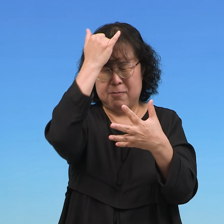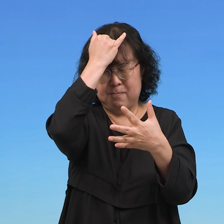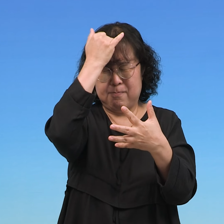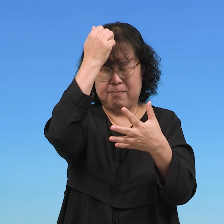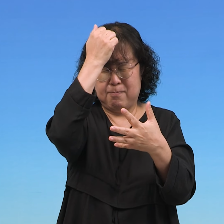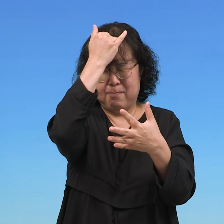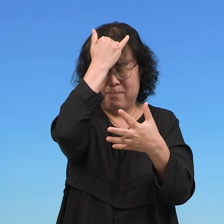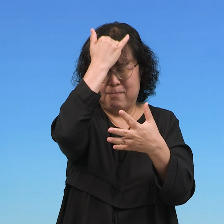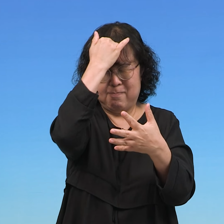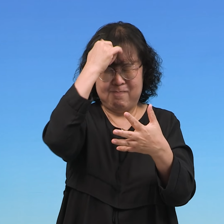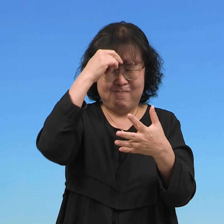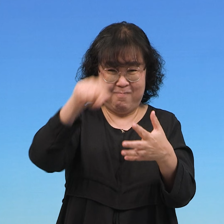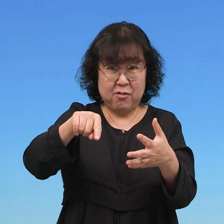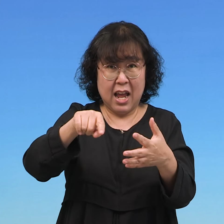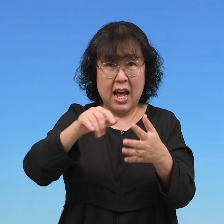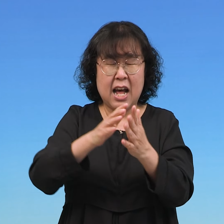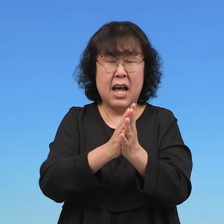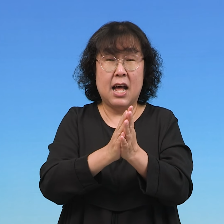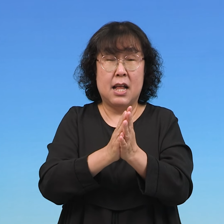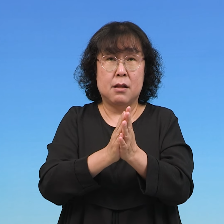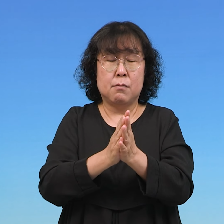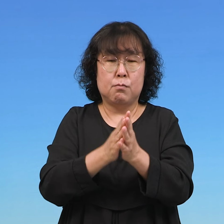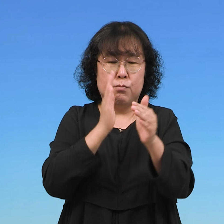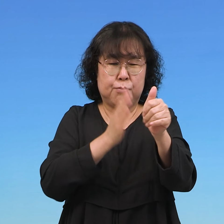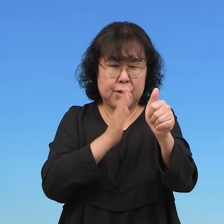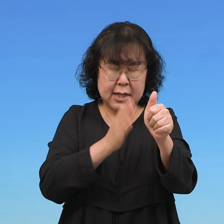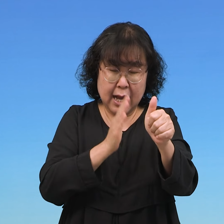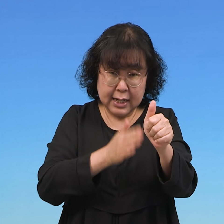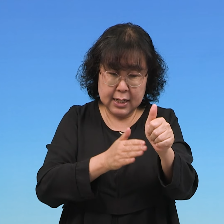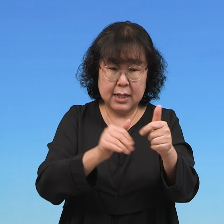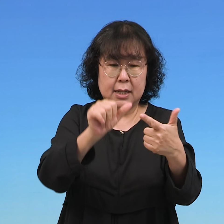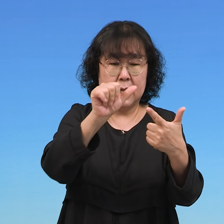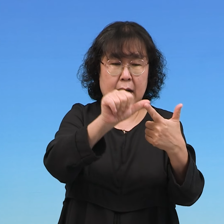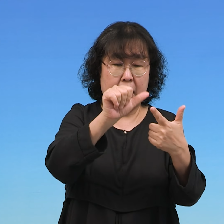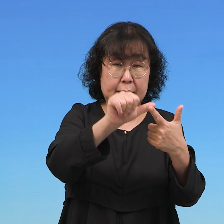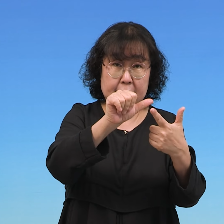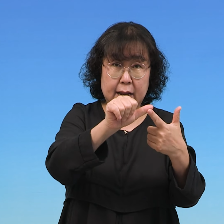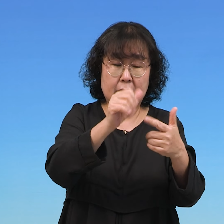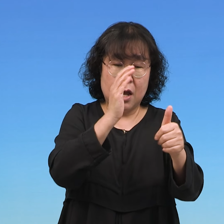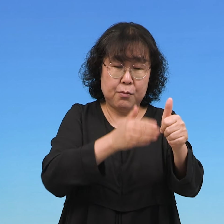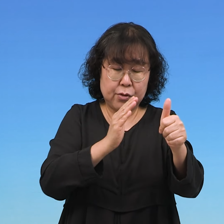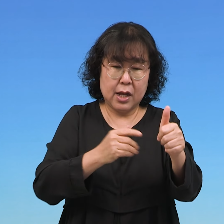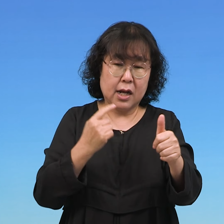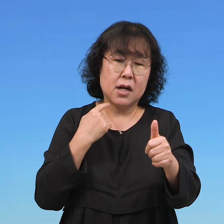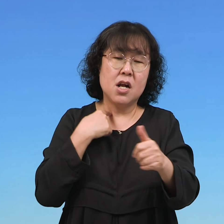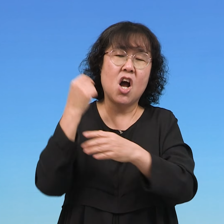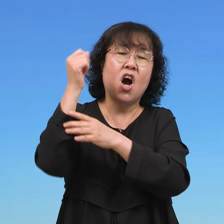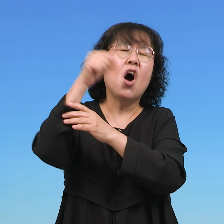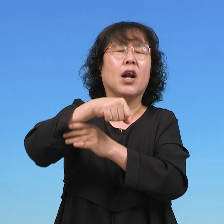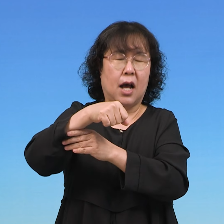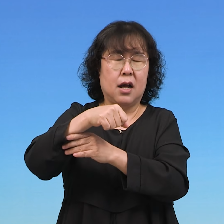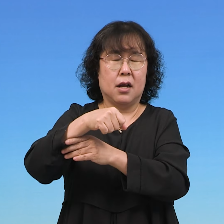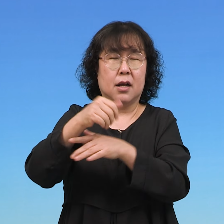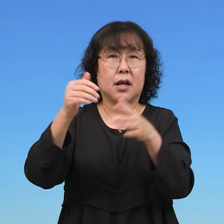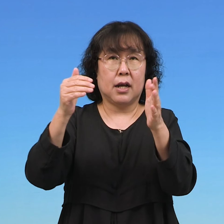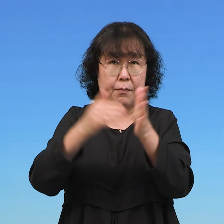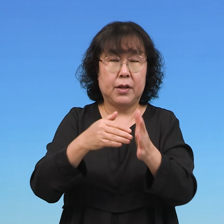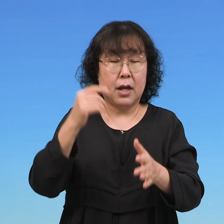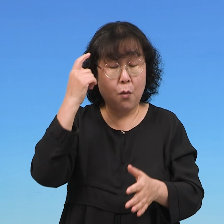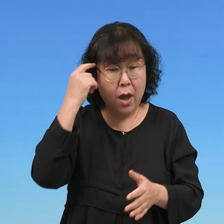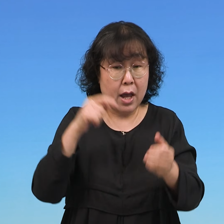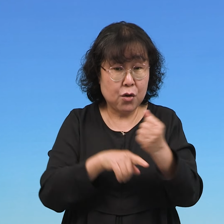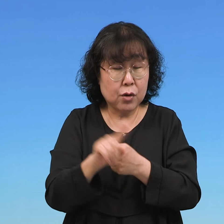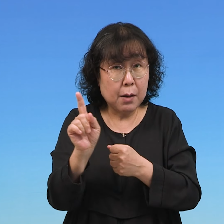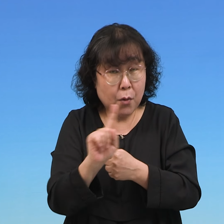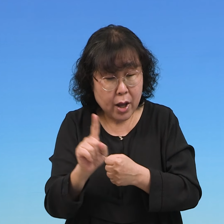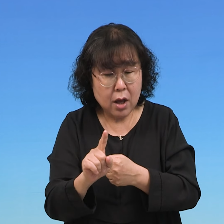아버지가 들어주세요. 왜 들어주시는지 아시죠? 이 자식은요, 그래야 사는